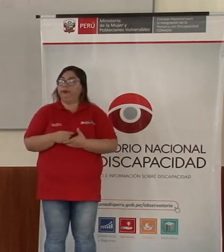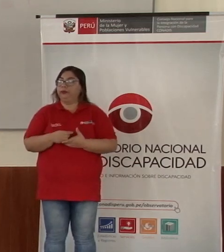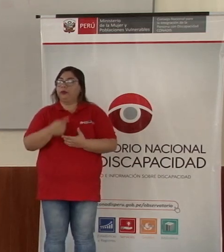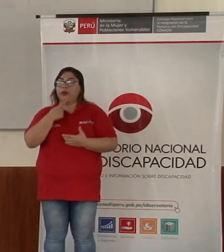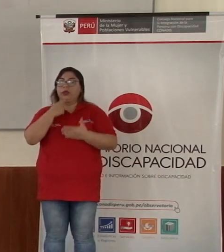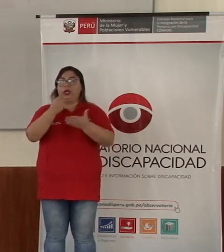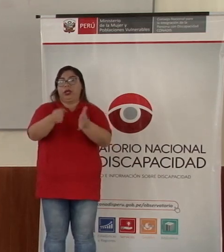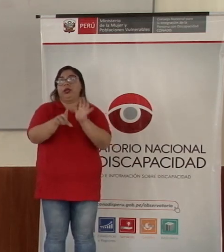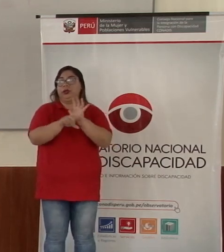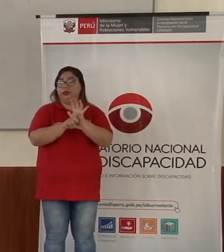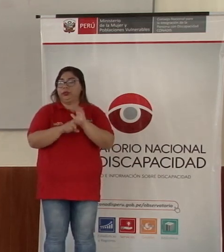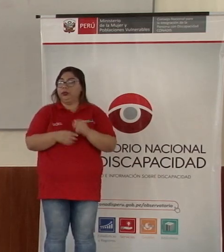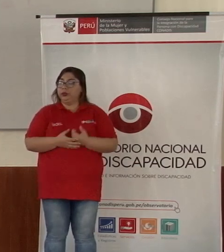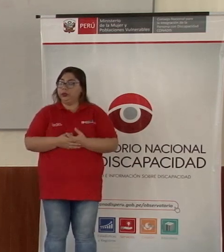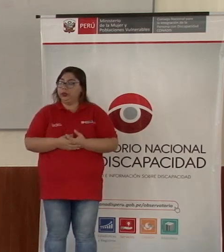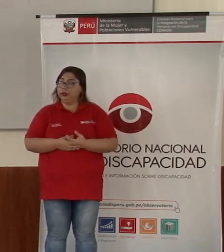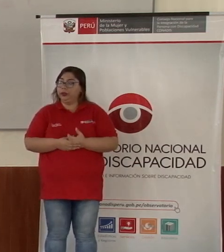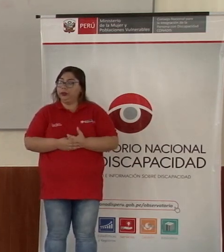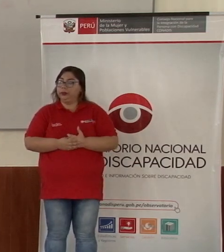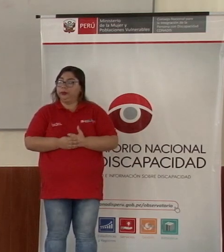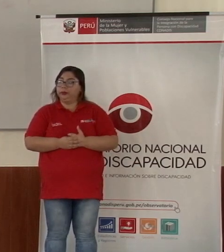la Constitución. Ahora,